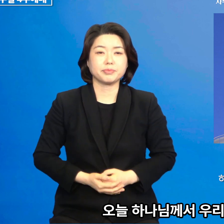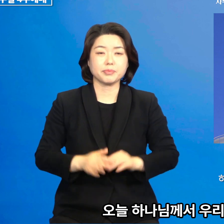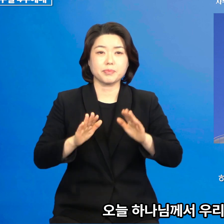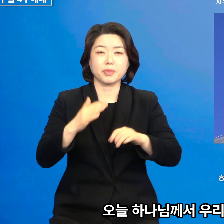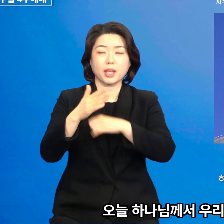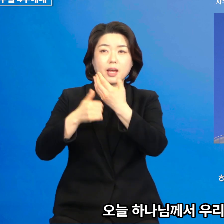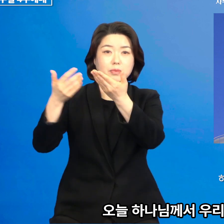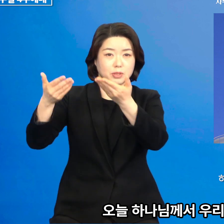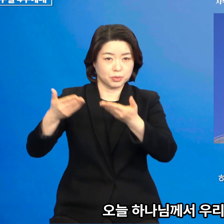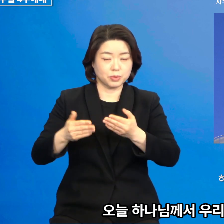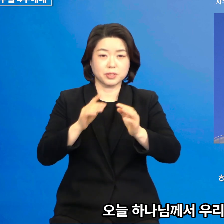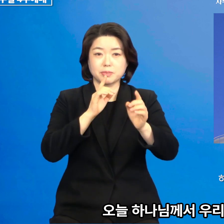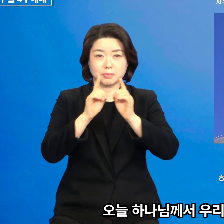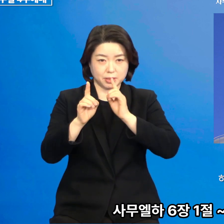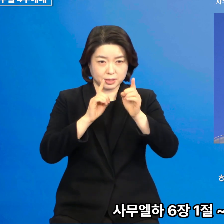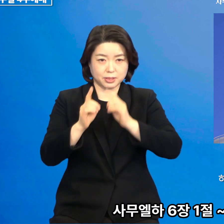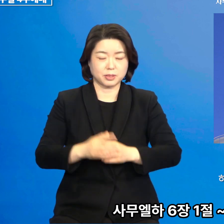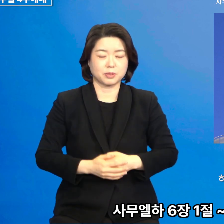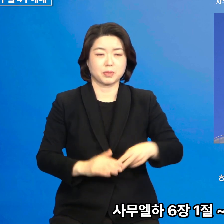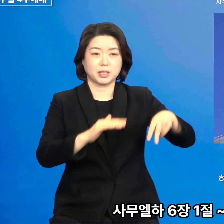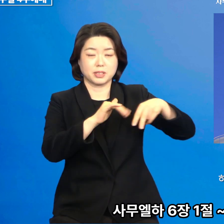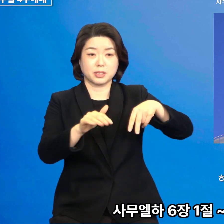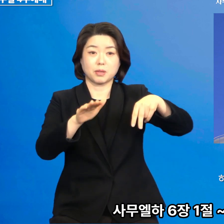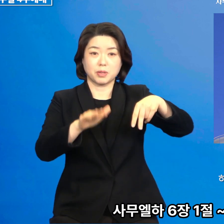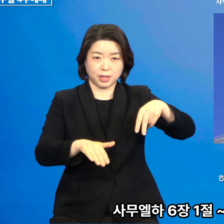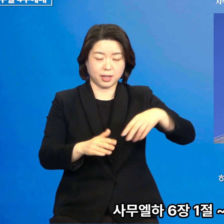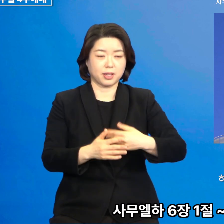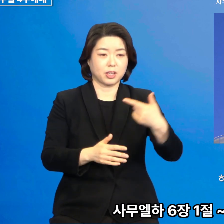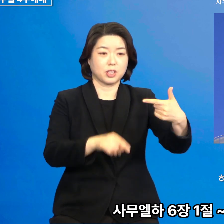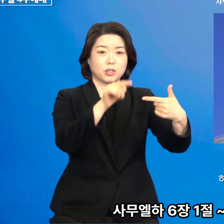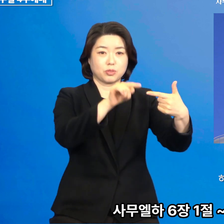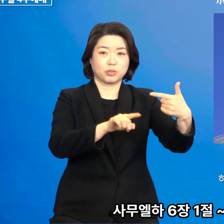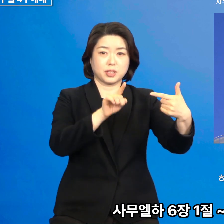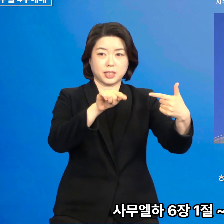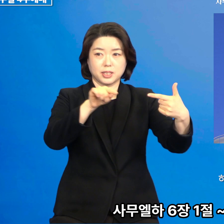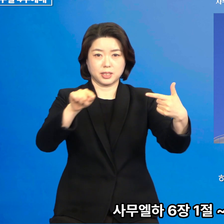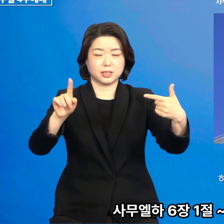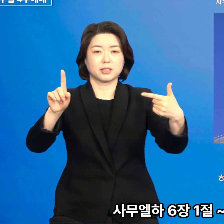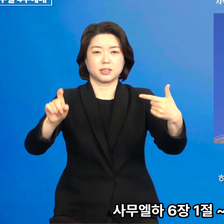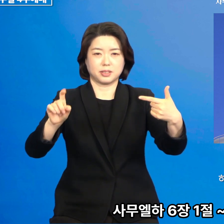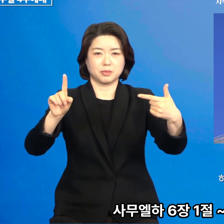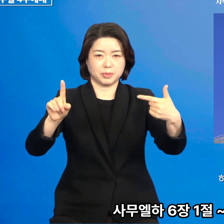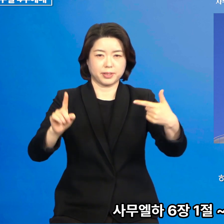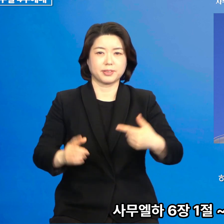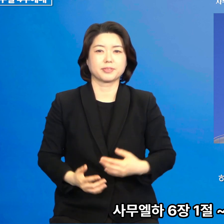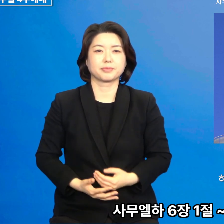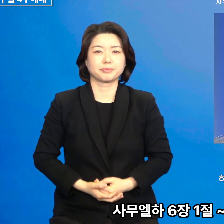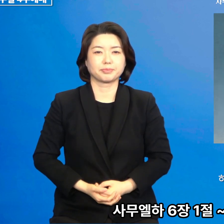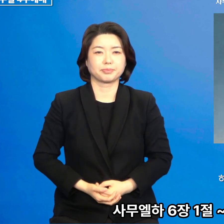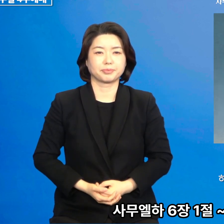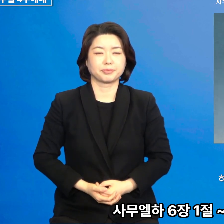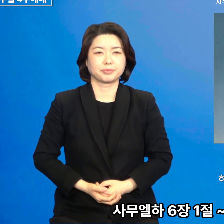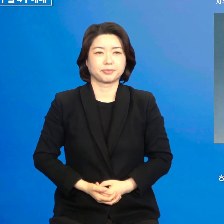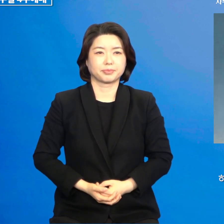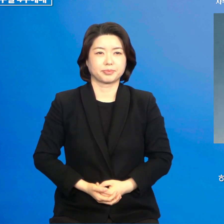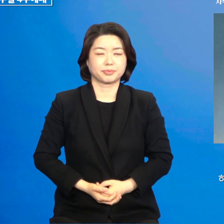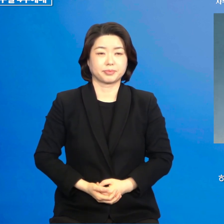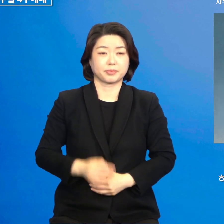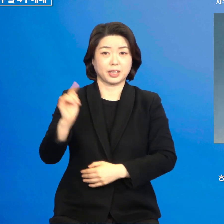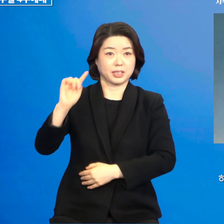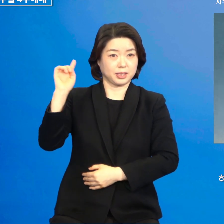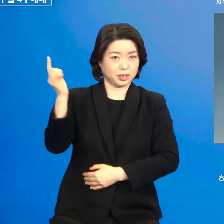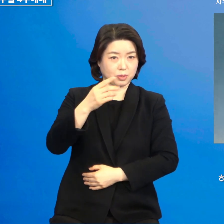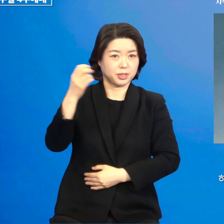오늘 하나님께서 우리에게 주시는 말씀은 사무엘하 6장 1절에서 11절 말씀입니다.